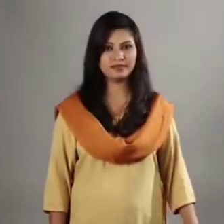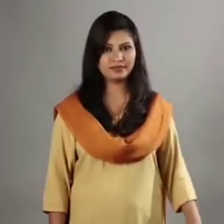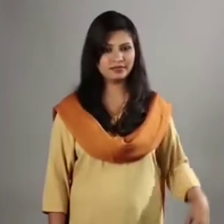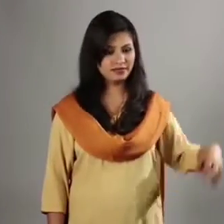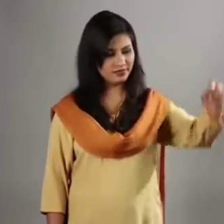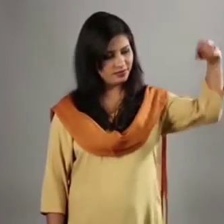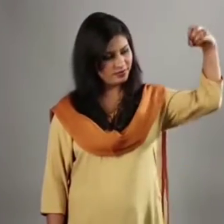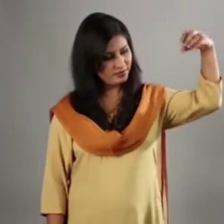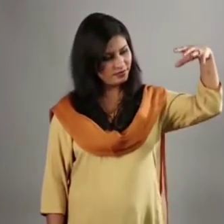Lamp.